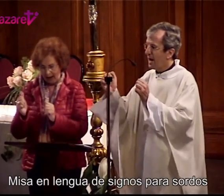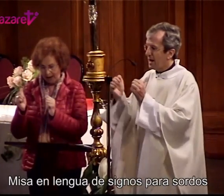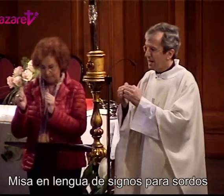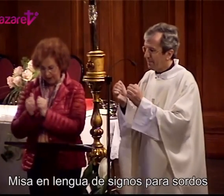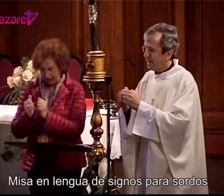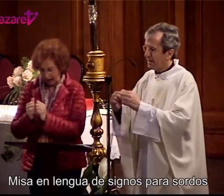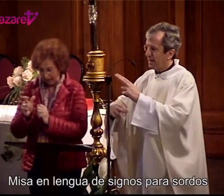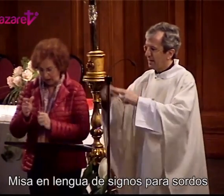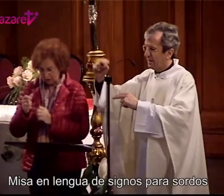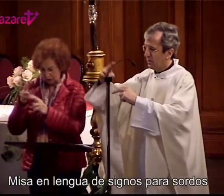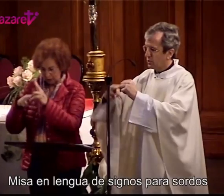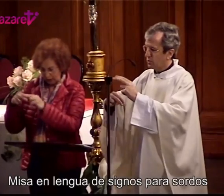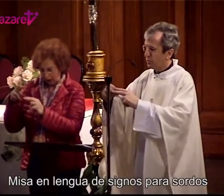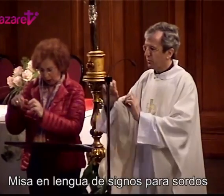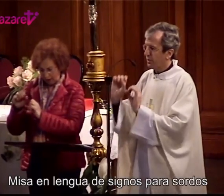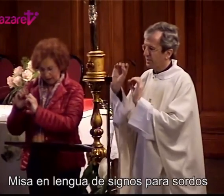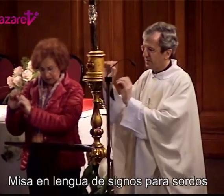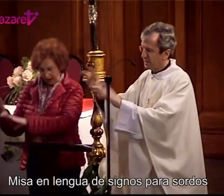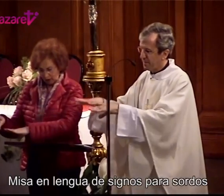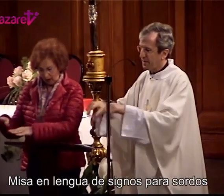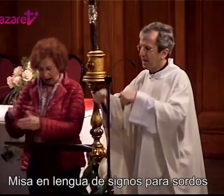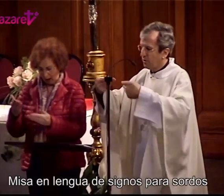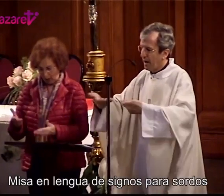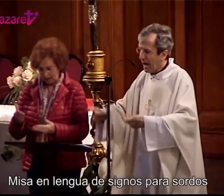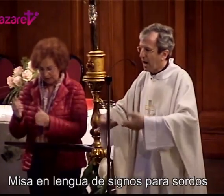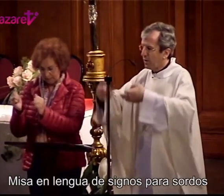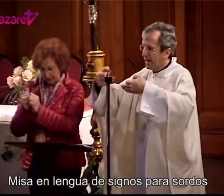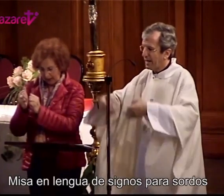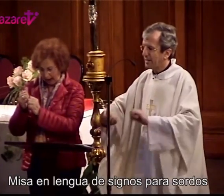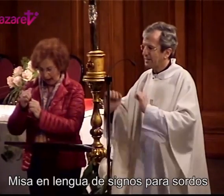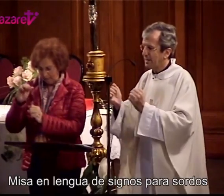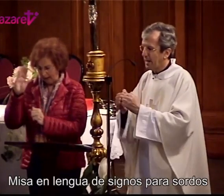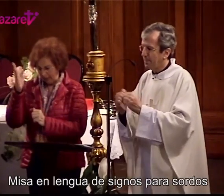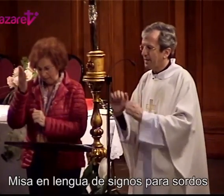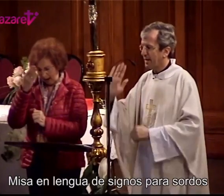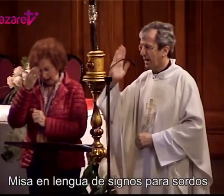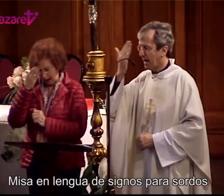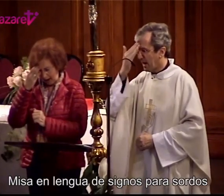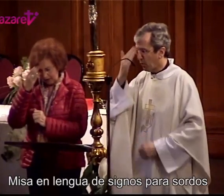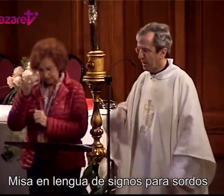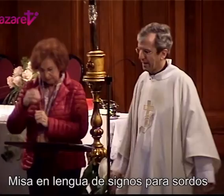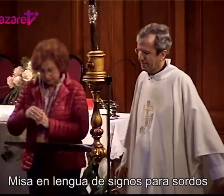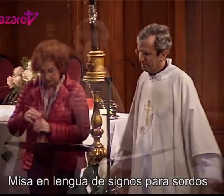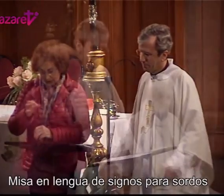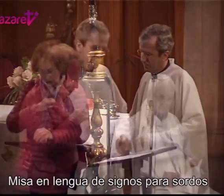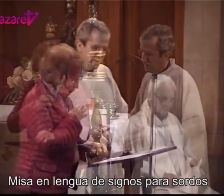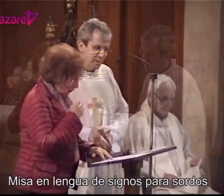La piedra que los constructores despreciaron ahora es la piedra angular. Te